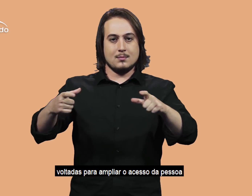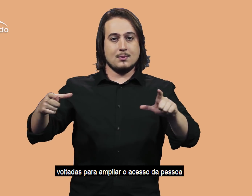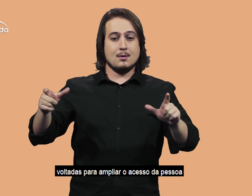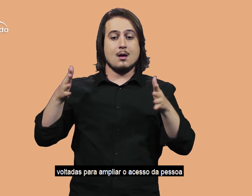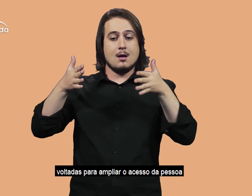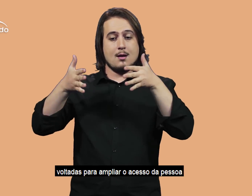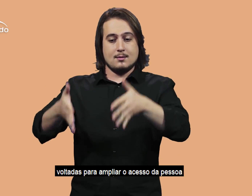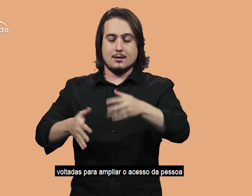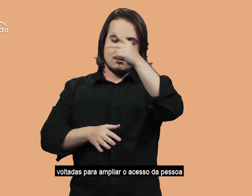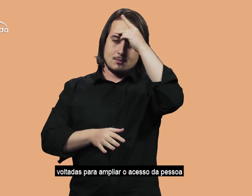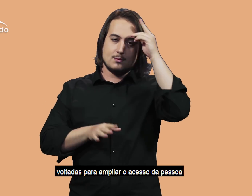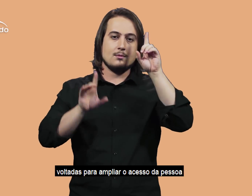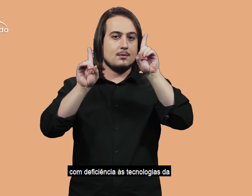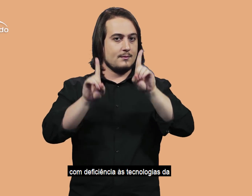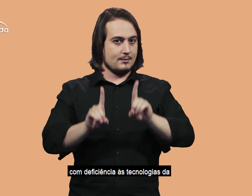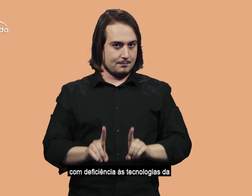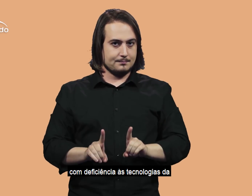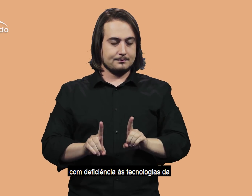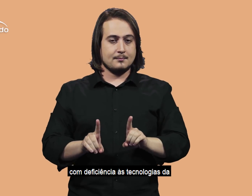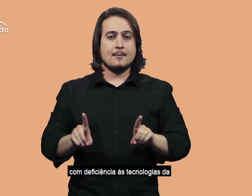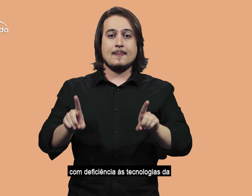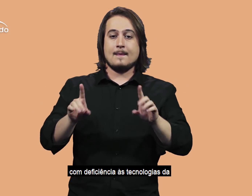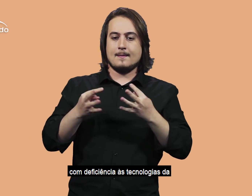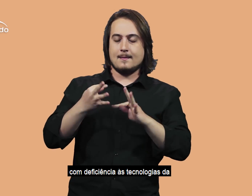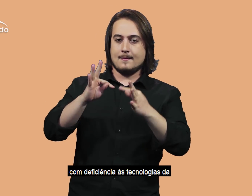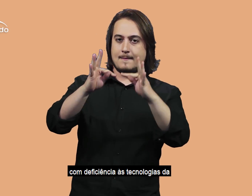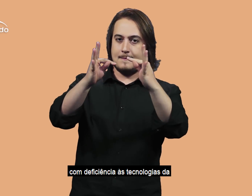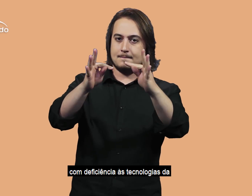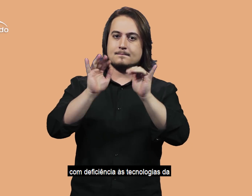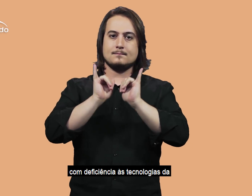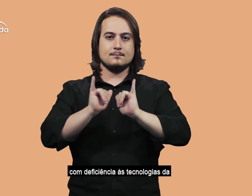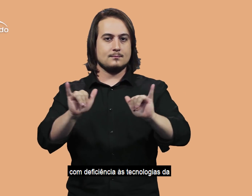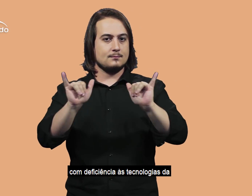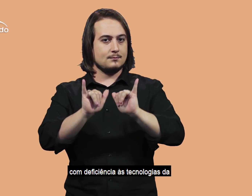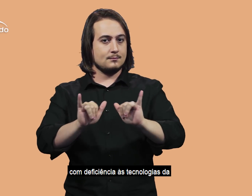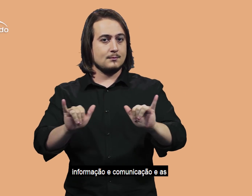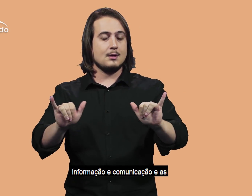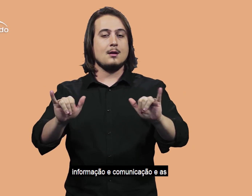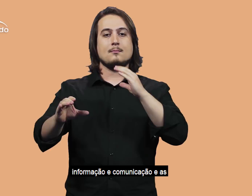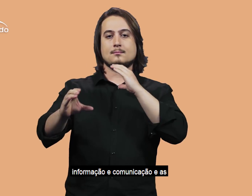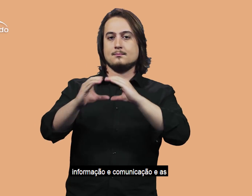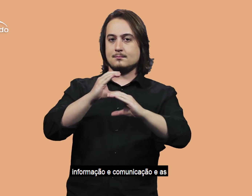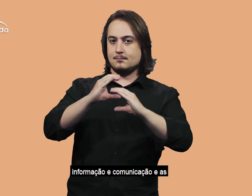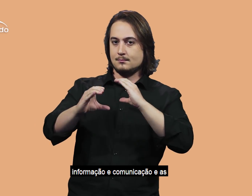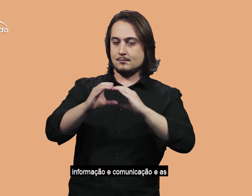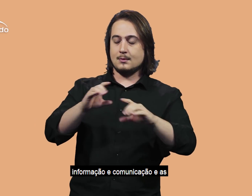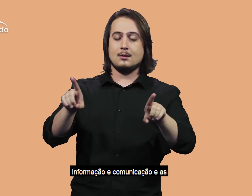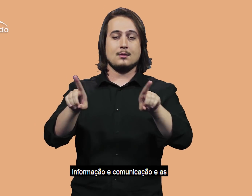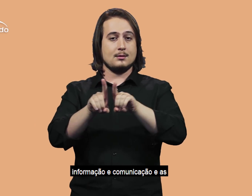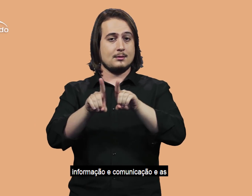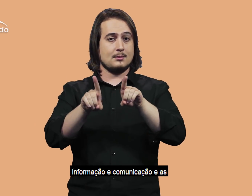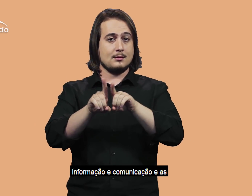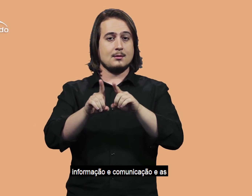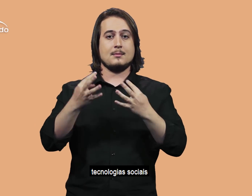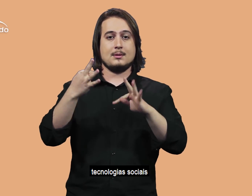da pessoa com deficiência às tecnologias da informação e comunicação e as tecnologias sociais